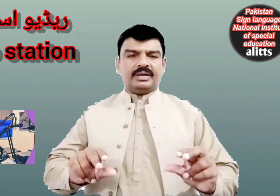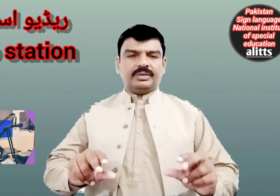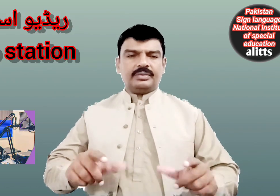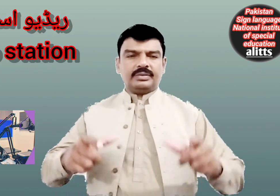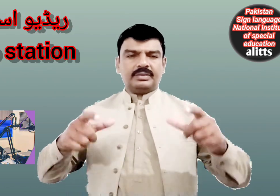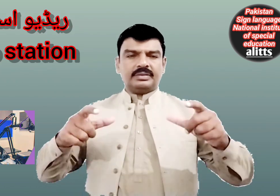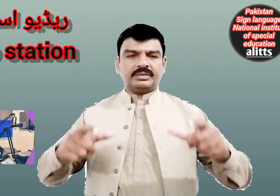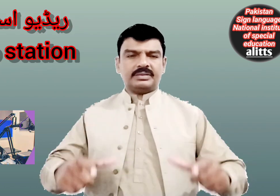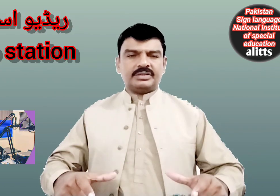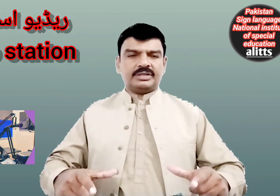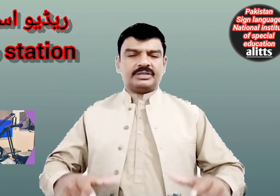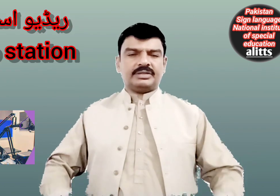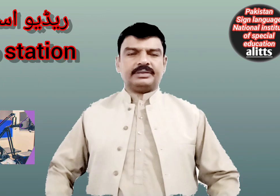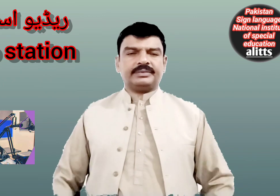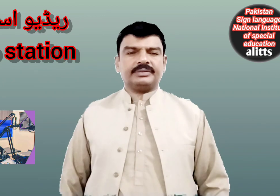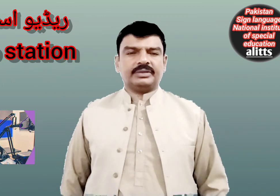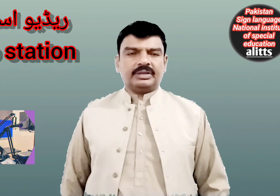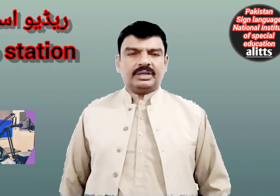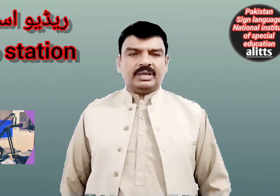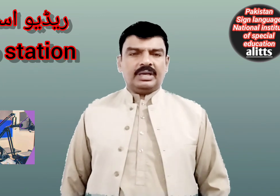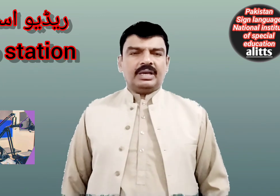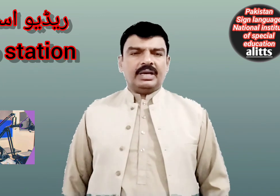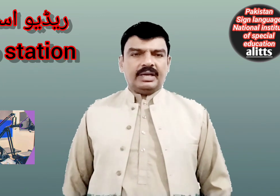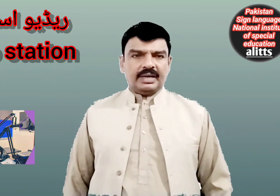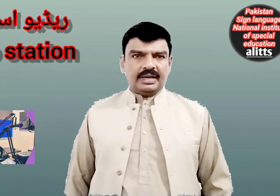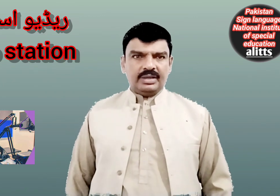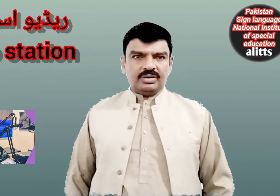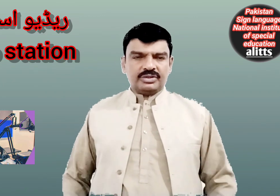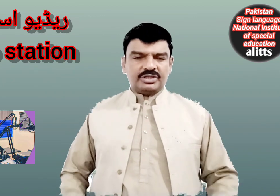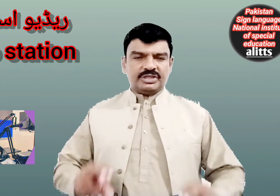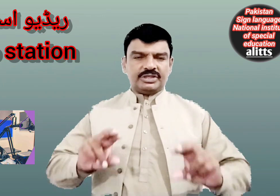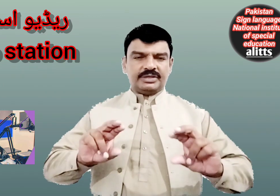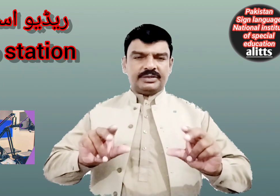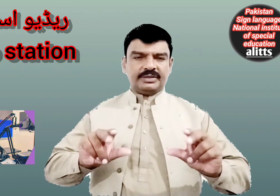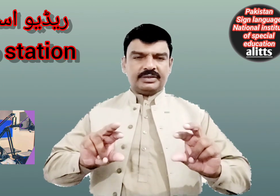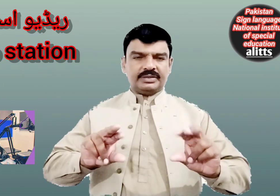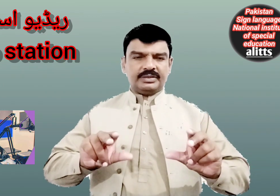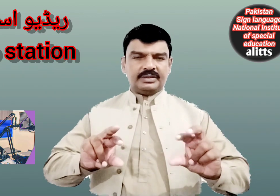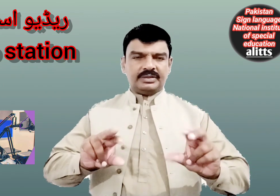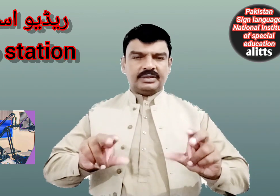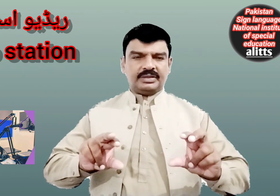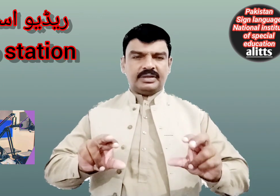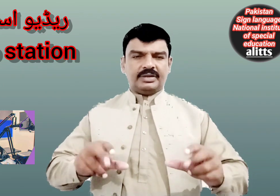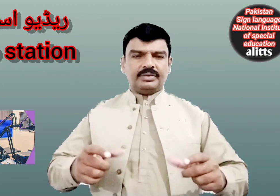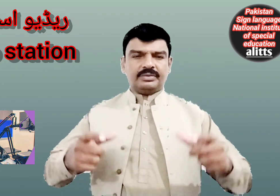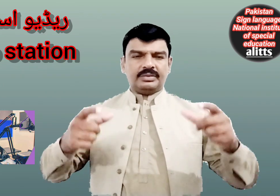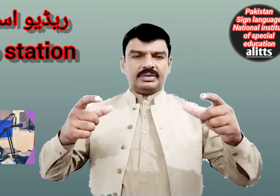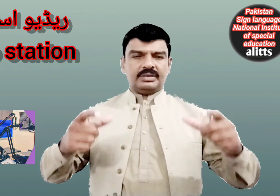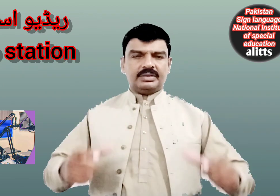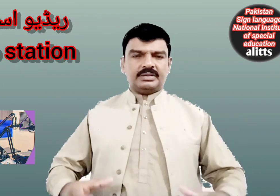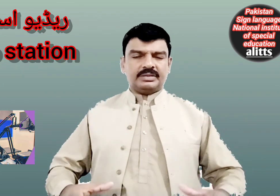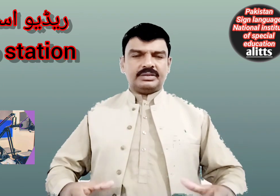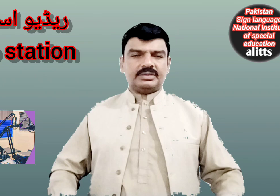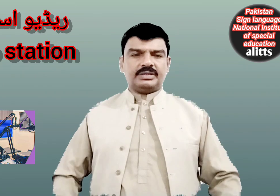रेडियो स्टेशन। रेडियो स्टेशन, रेडियो